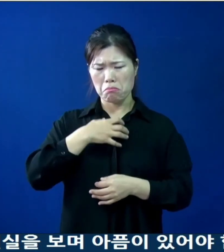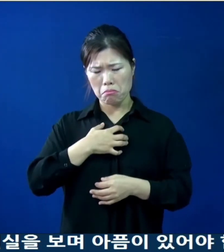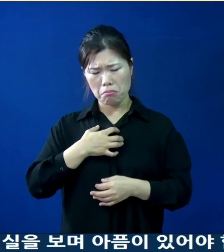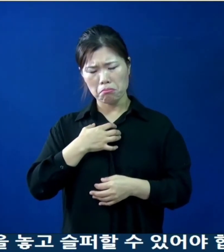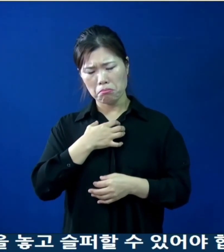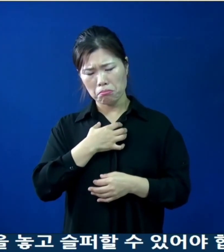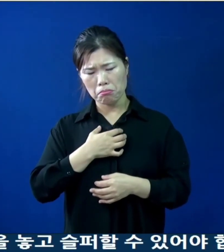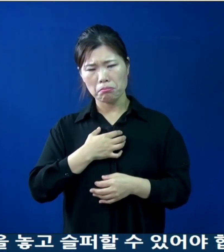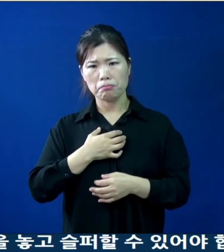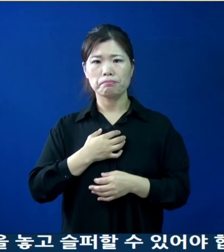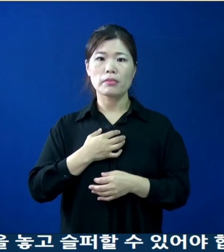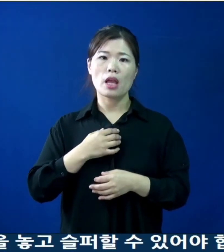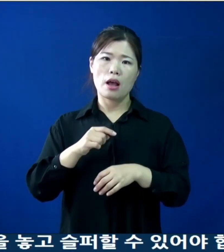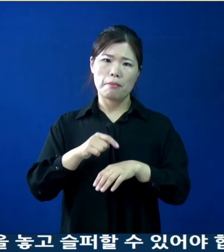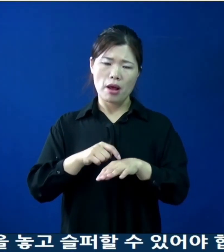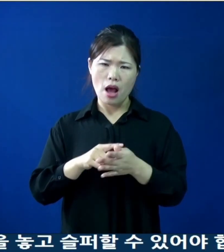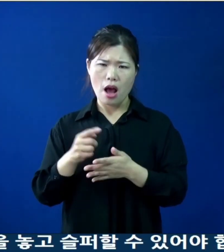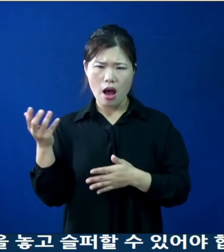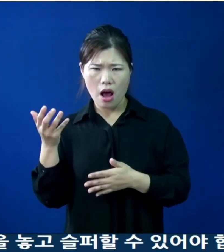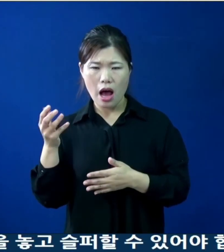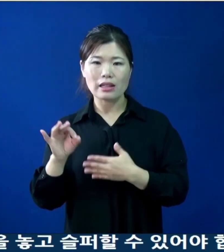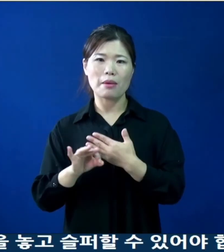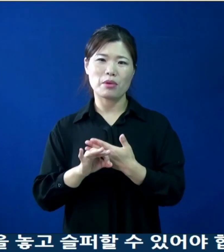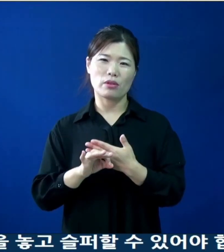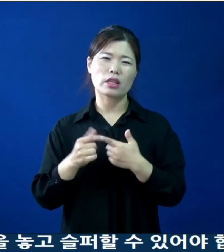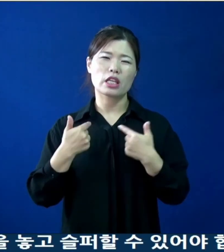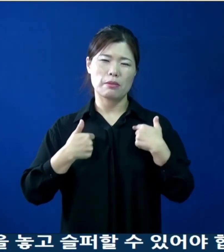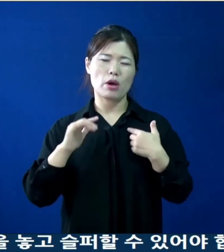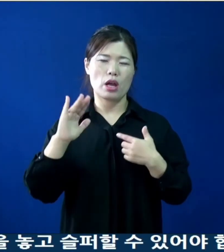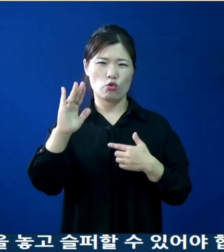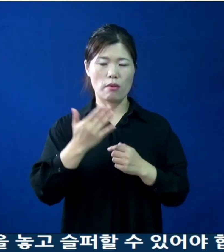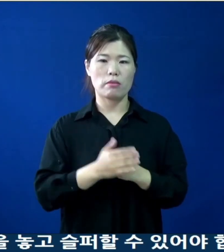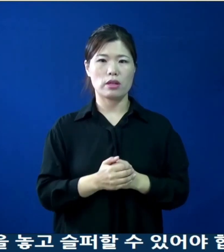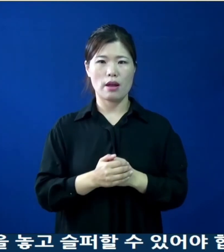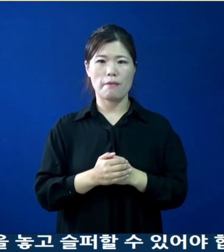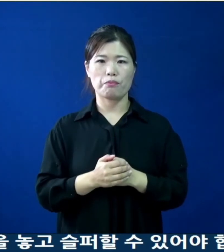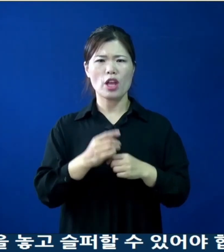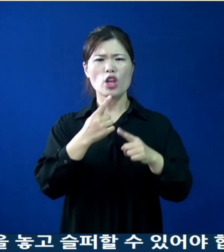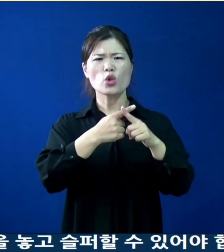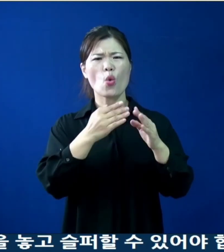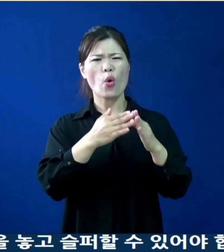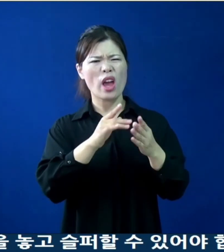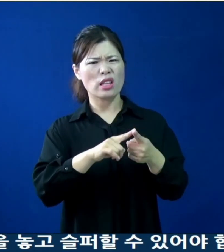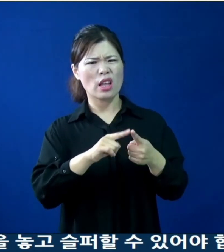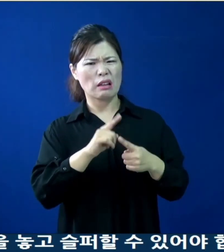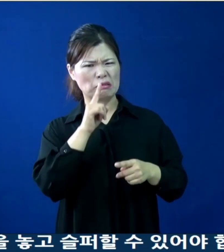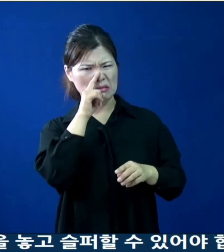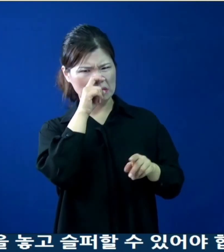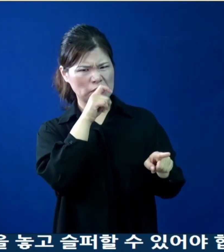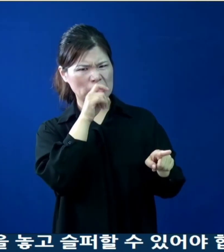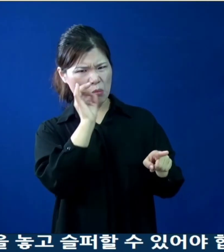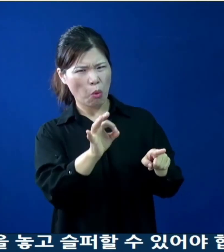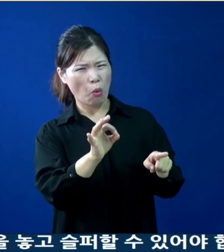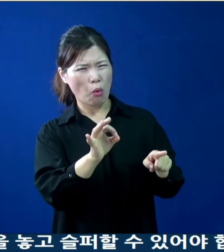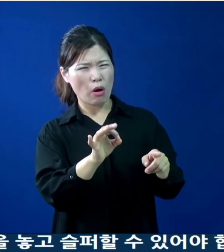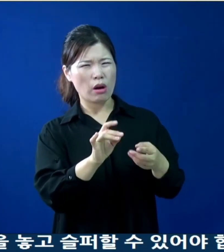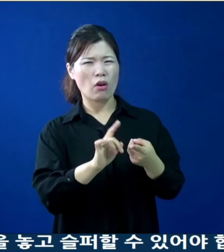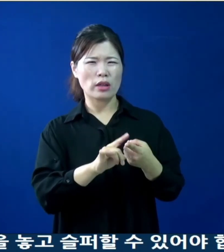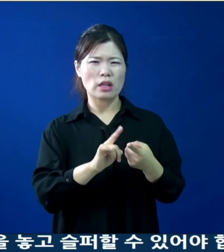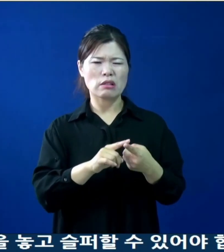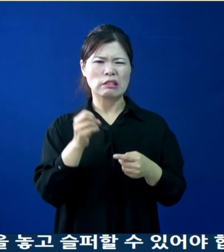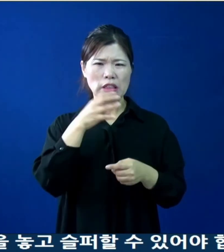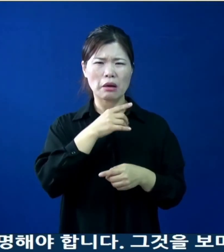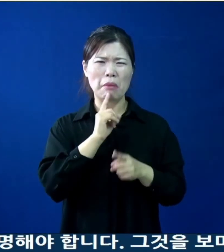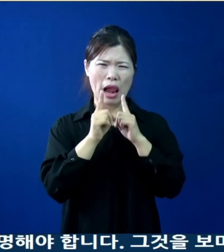나의 부족과 연약을 보면서, 이 세상의 잘못을 보면서, 교회의 오염을 보면서 그 자체에 대한 넋두리가